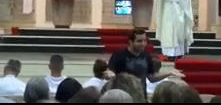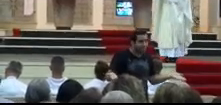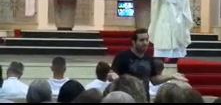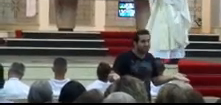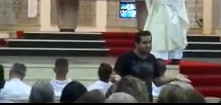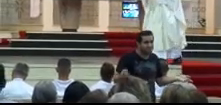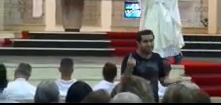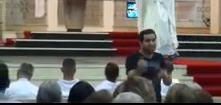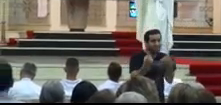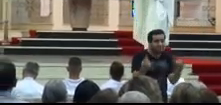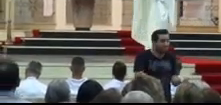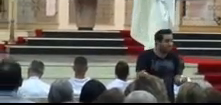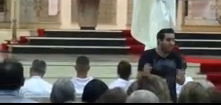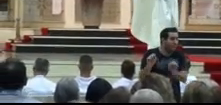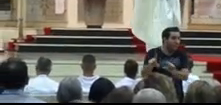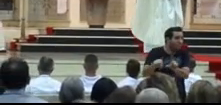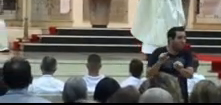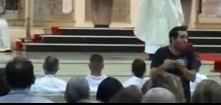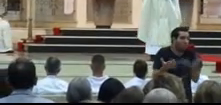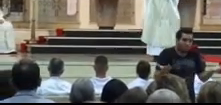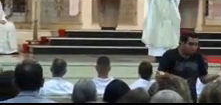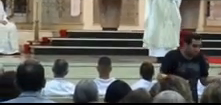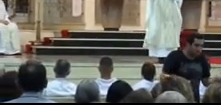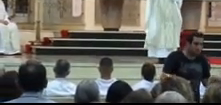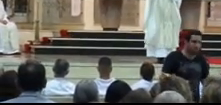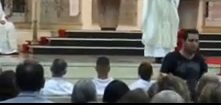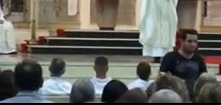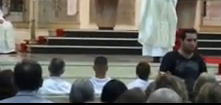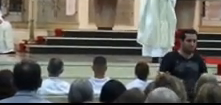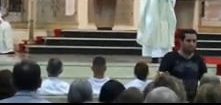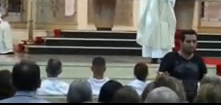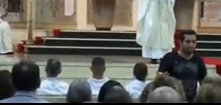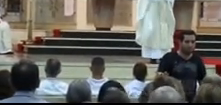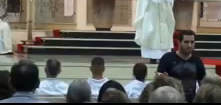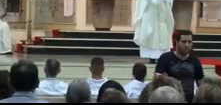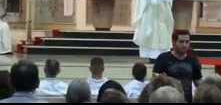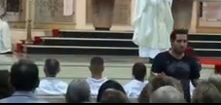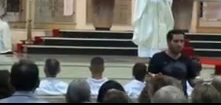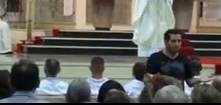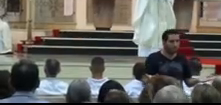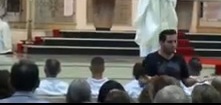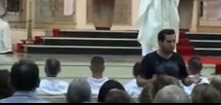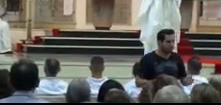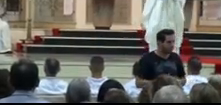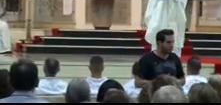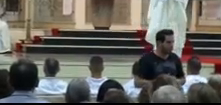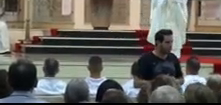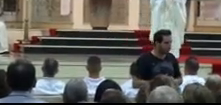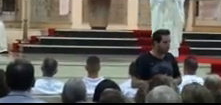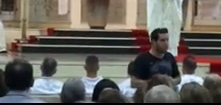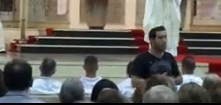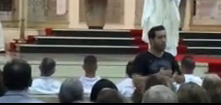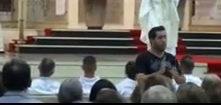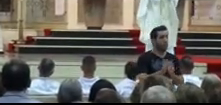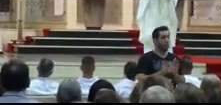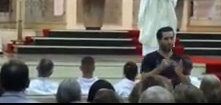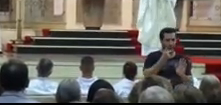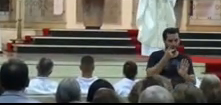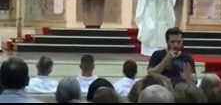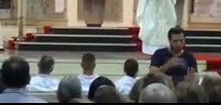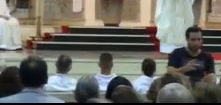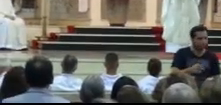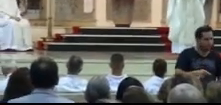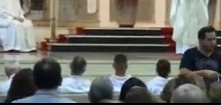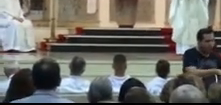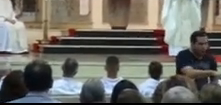Depois de ter lavado os pés, aí sim dá a lição. Vocês me chamam Senhor e Mestre, vocês mentem porque